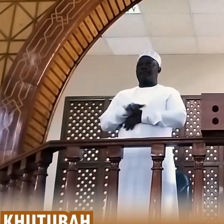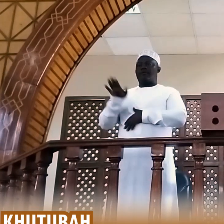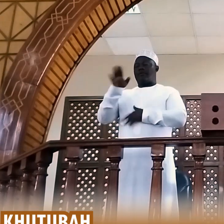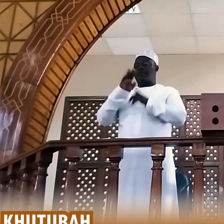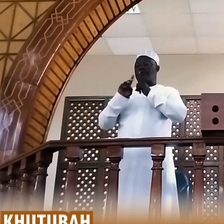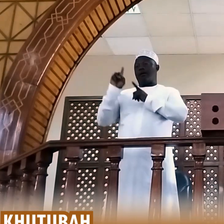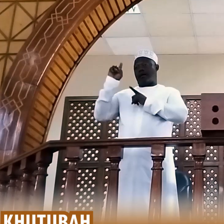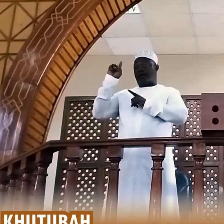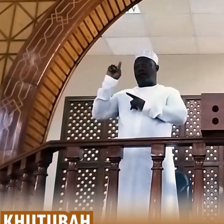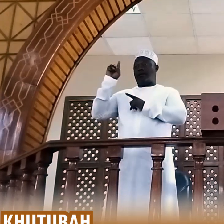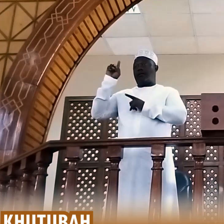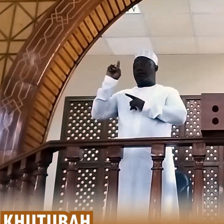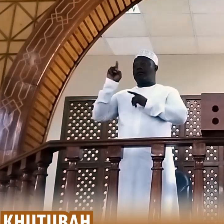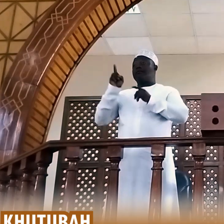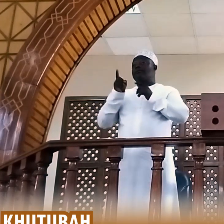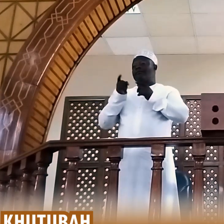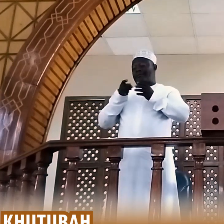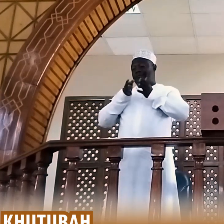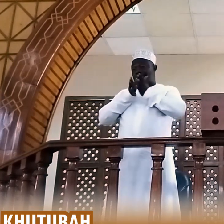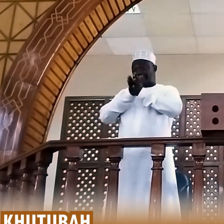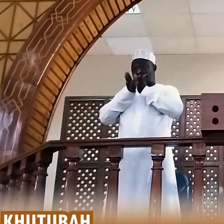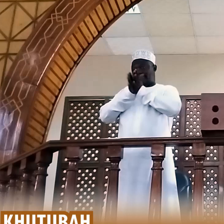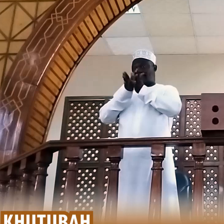يقول جل وعلا في محكم التنزيل